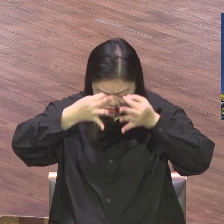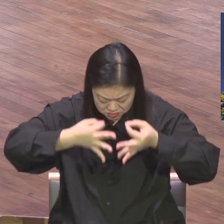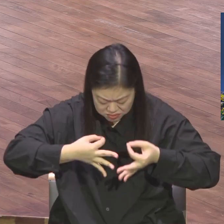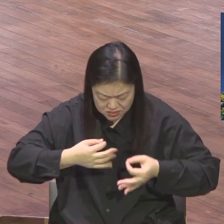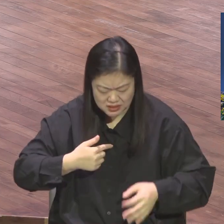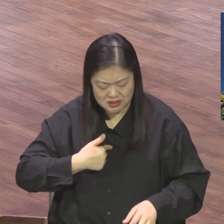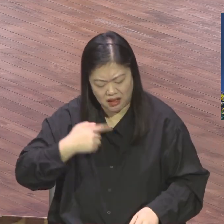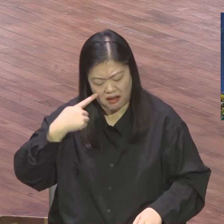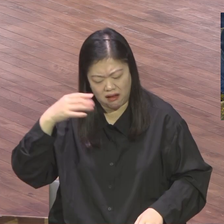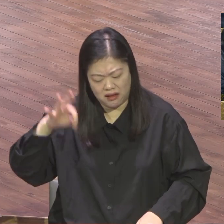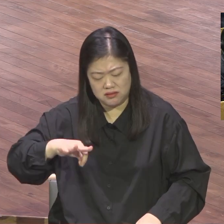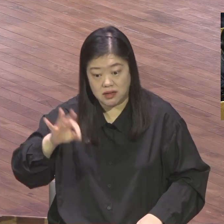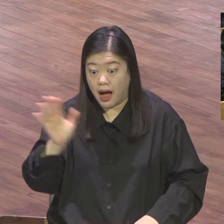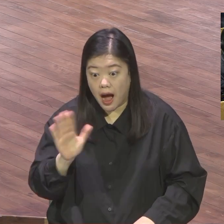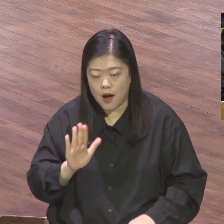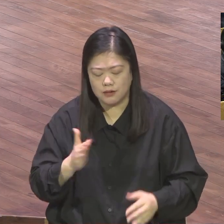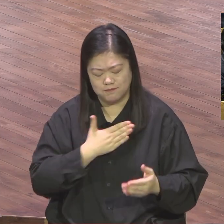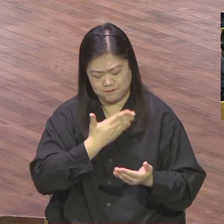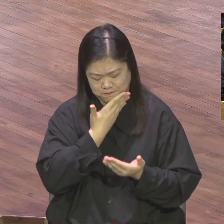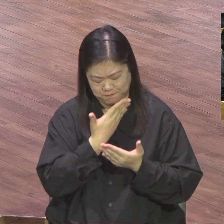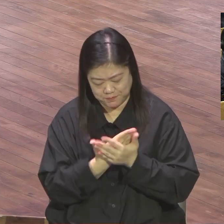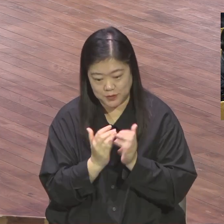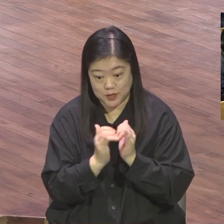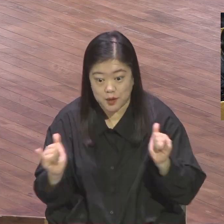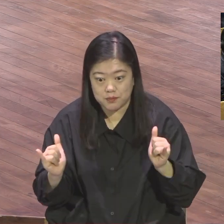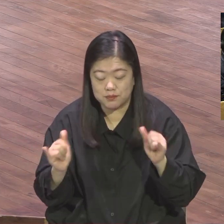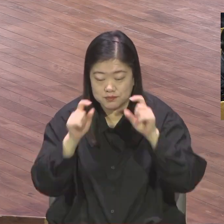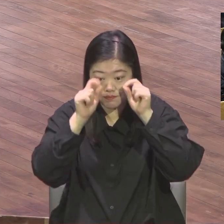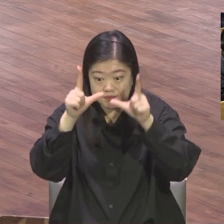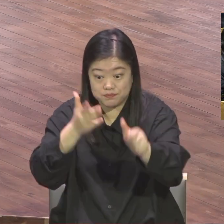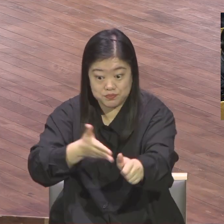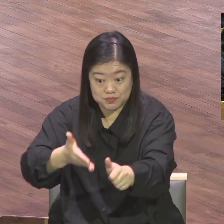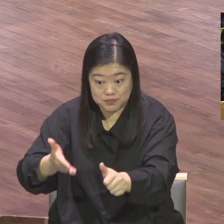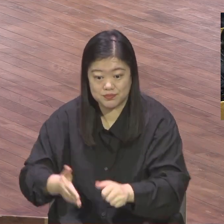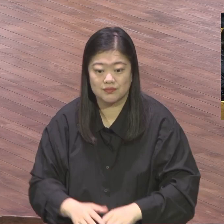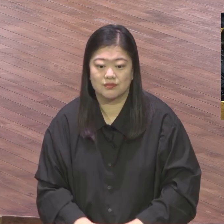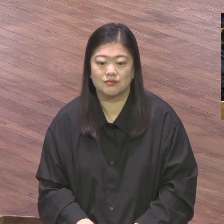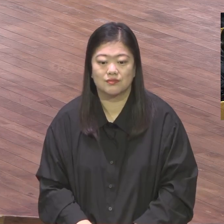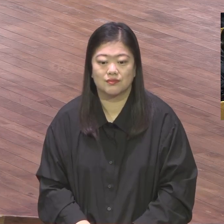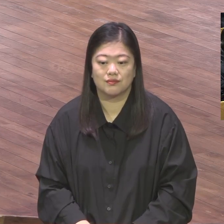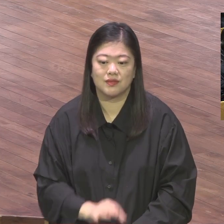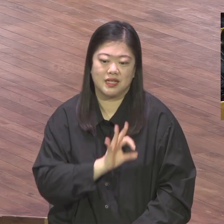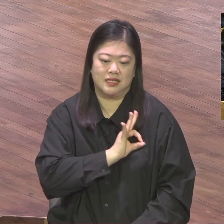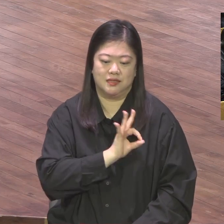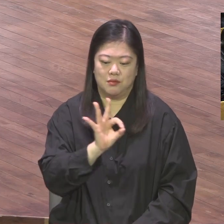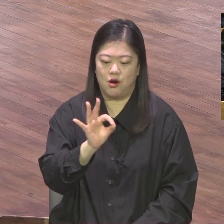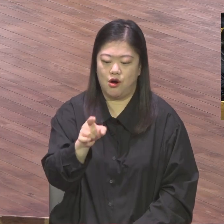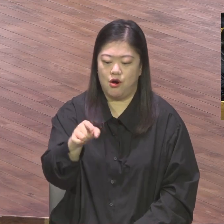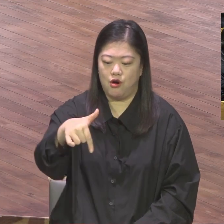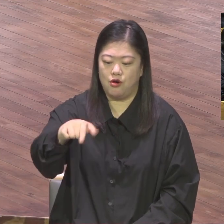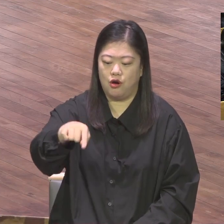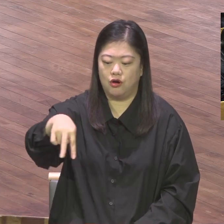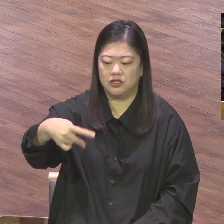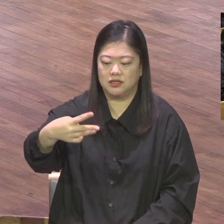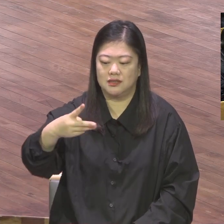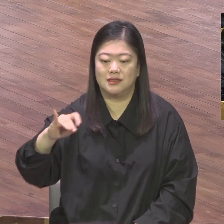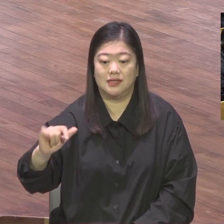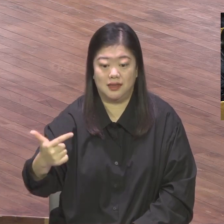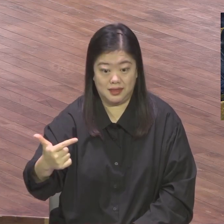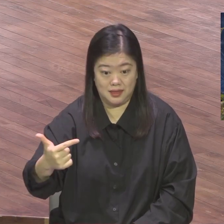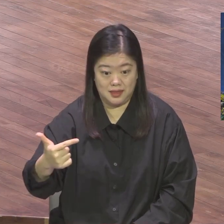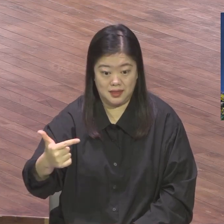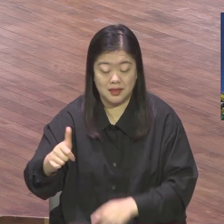분명히 믿으시기 바랍니다. 성 어거스틴 고백처럼 하나님은 이